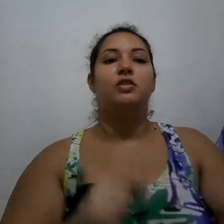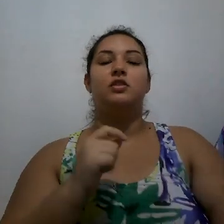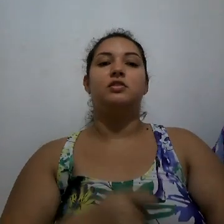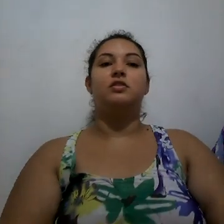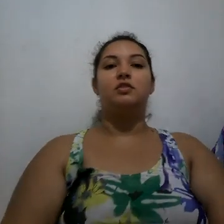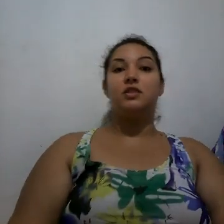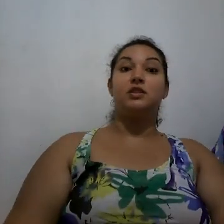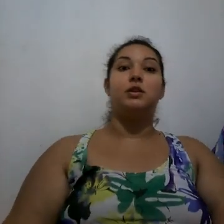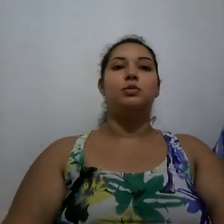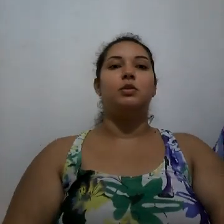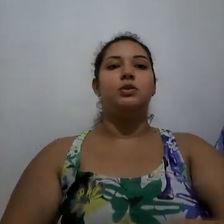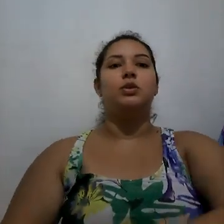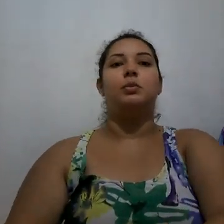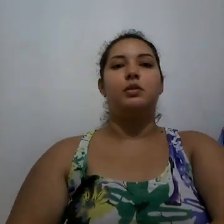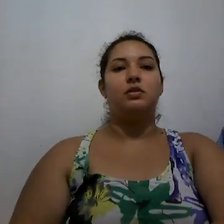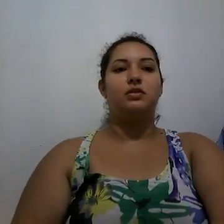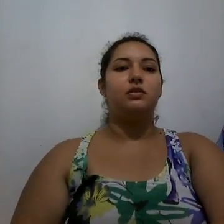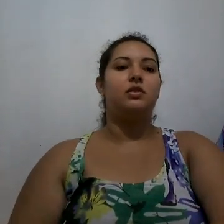Muito importante. Deixa eu ver se tem outro aqui.